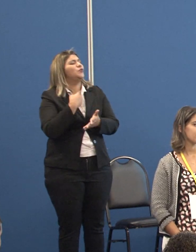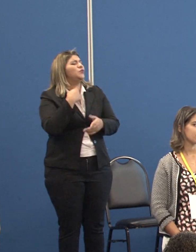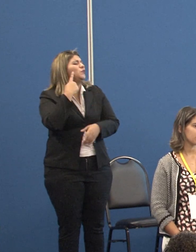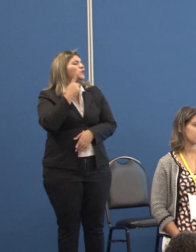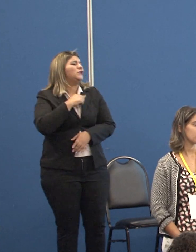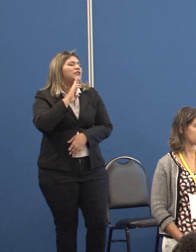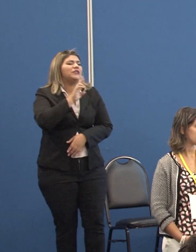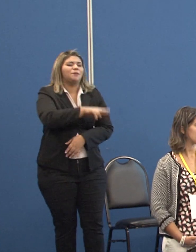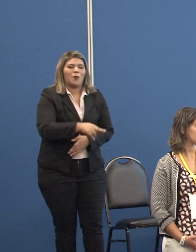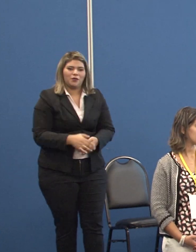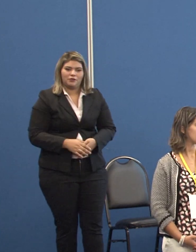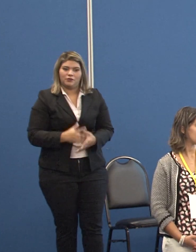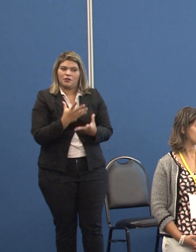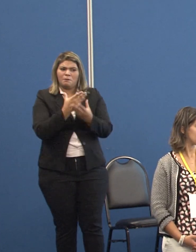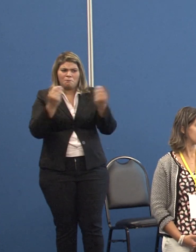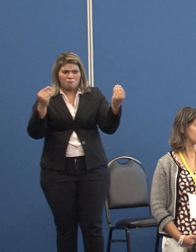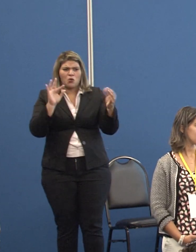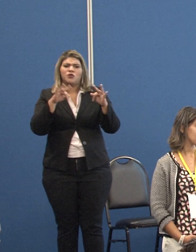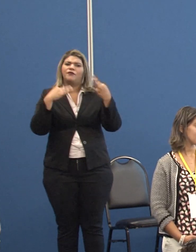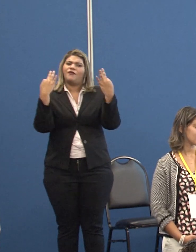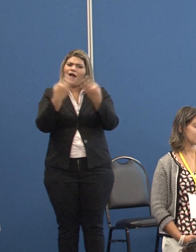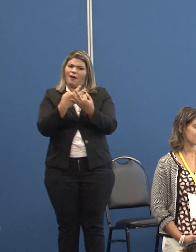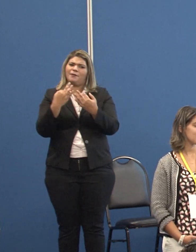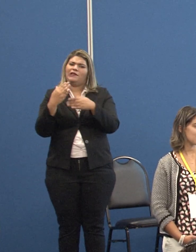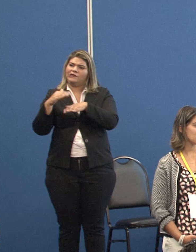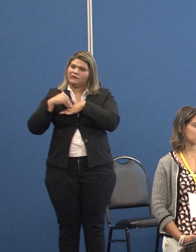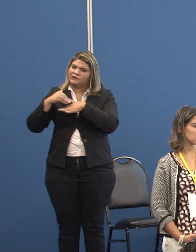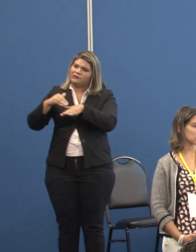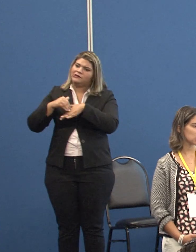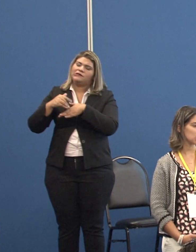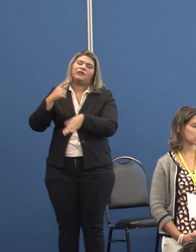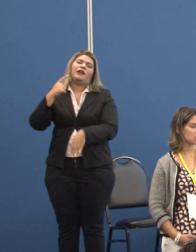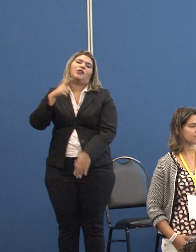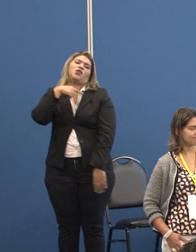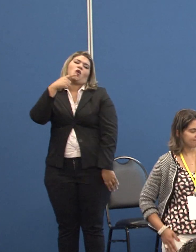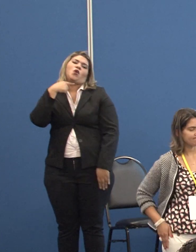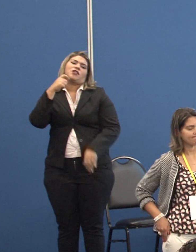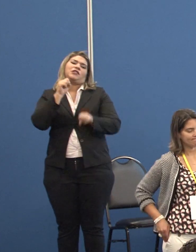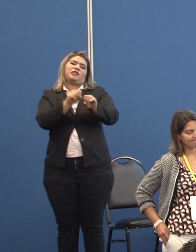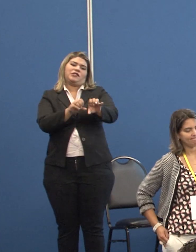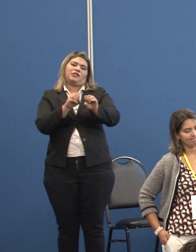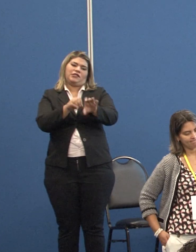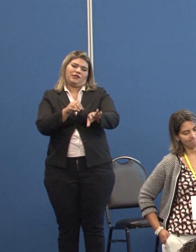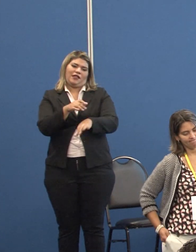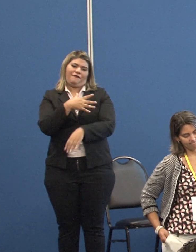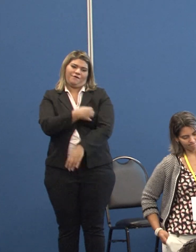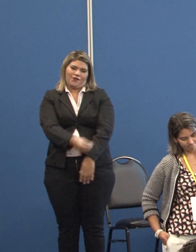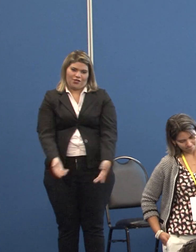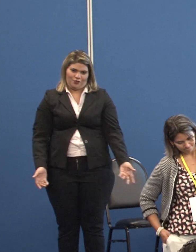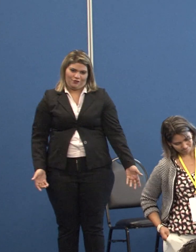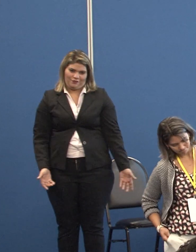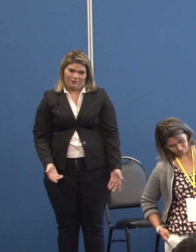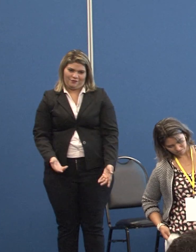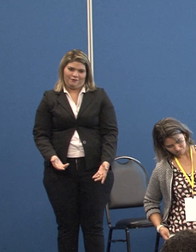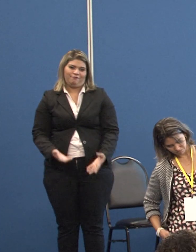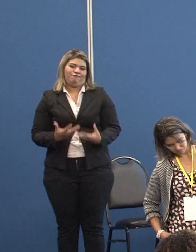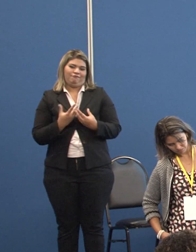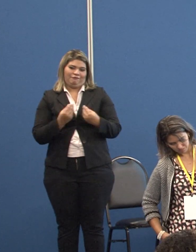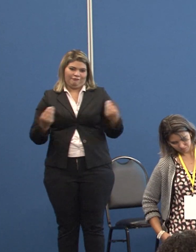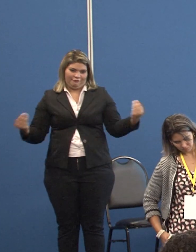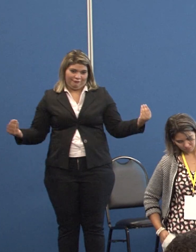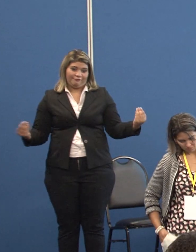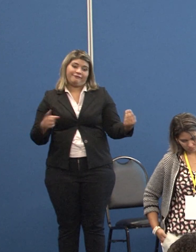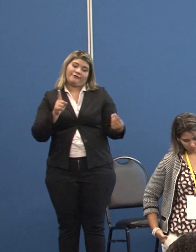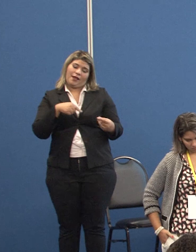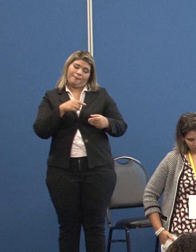não consigo ensinar meu filho, não sei, principalmente quando o aluno é surdo. Então, assim, o projeto educacional é